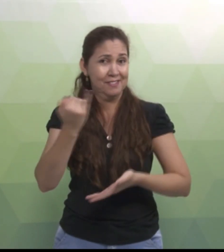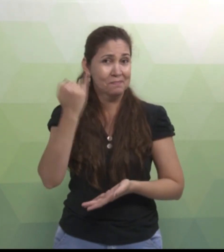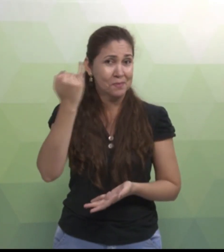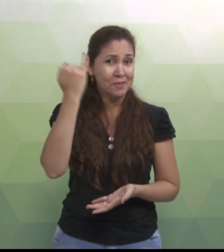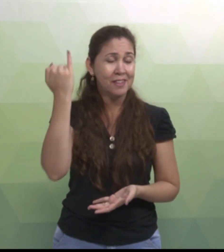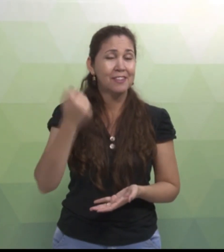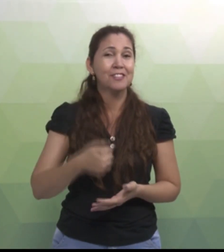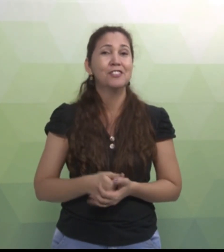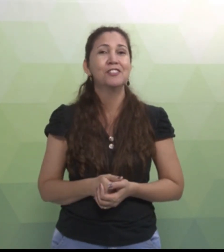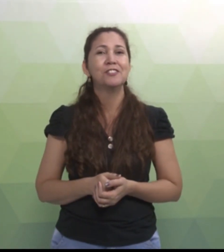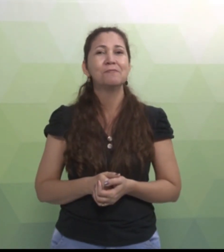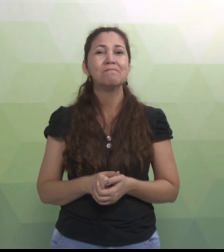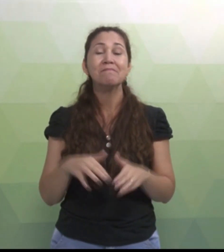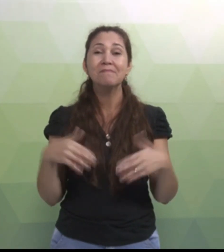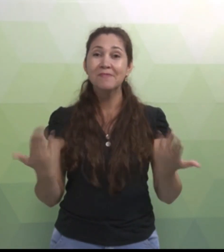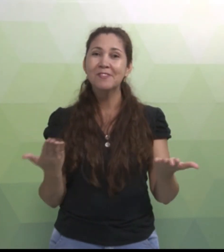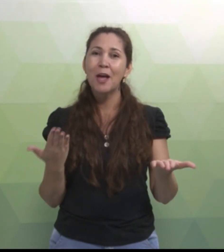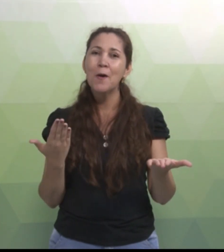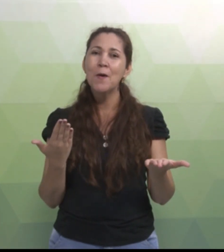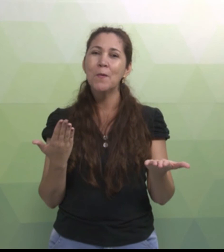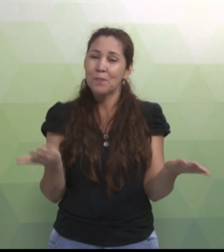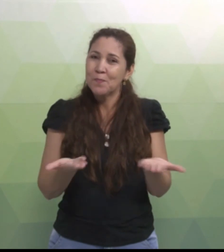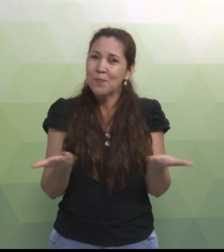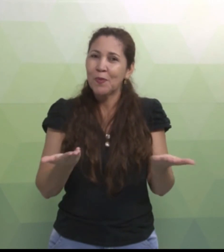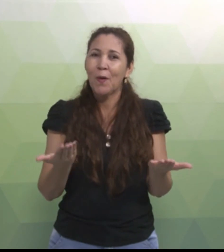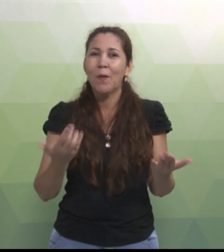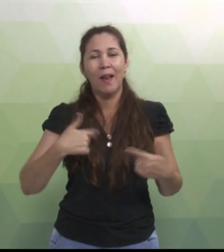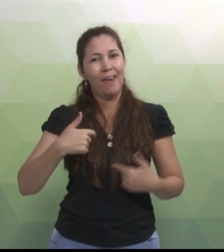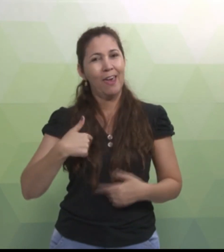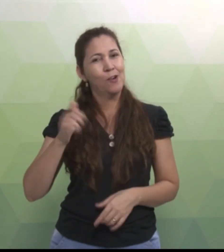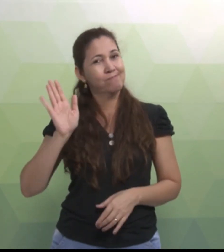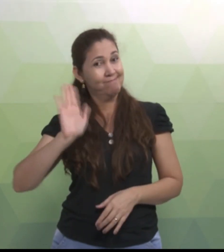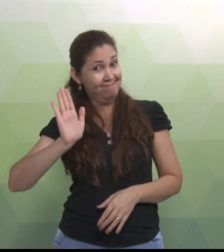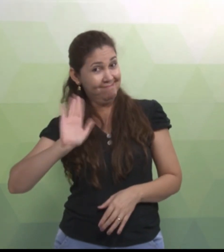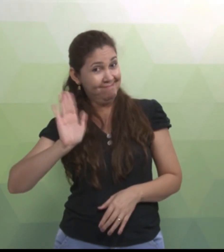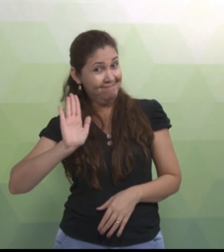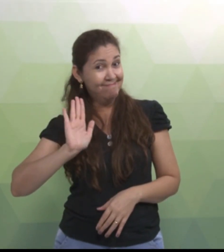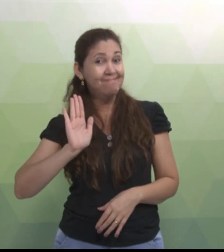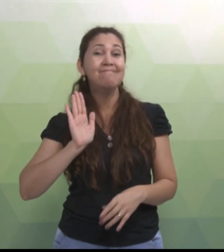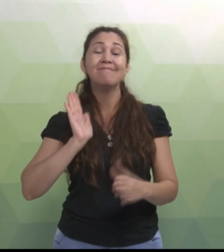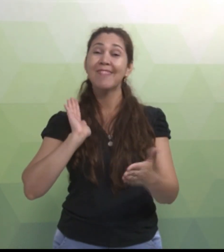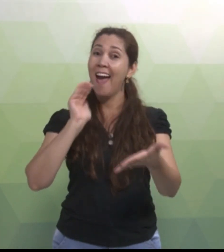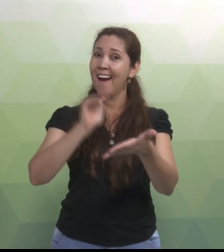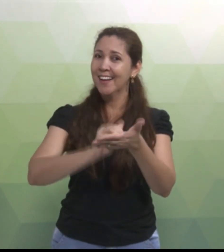ensino e o uso da língua de sinais. Isso é muito importante. Então,